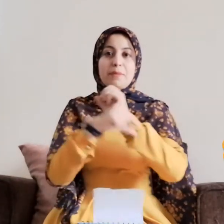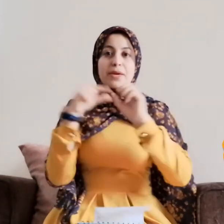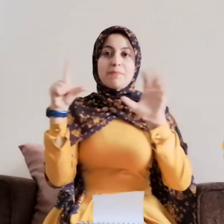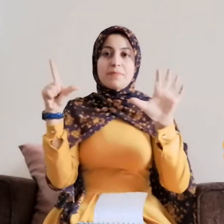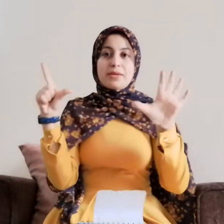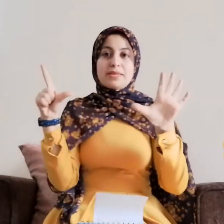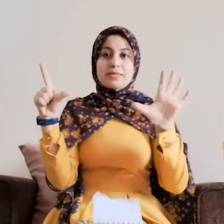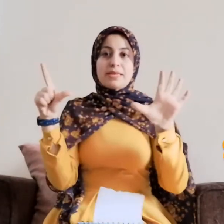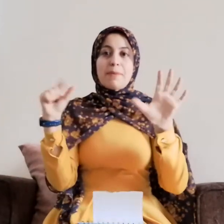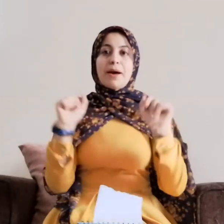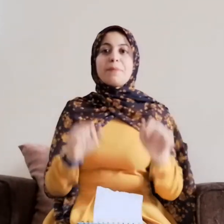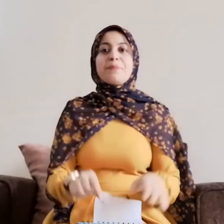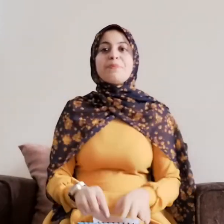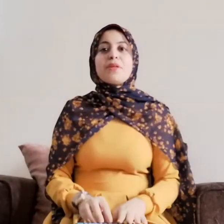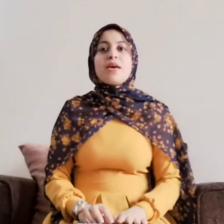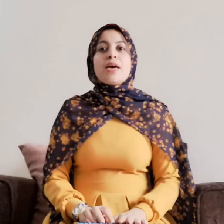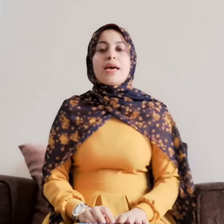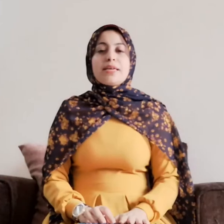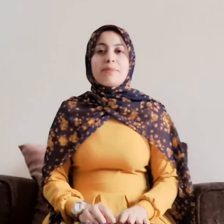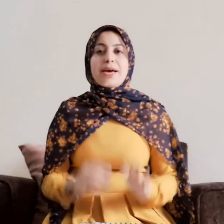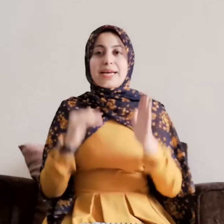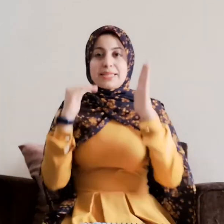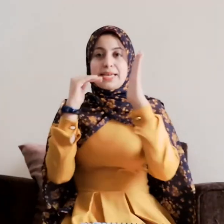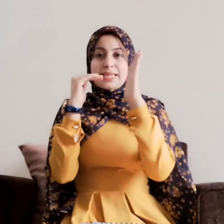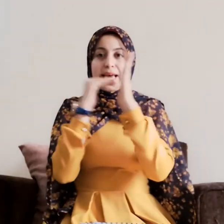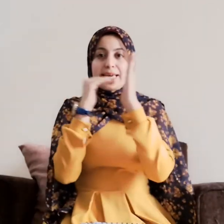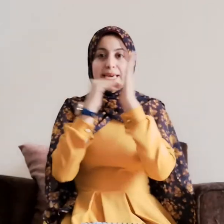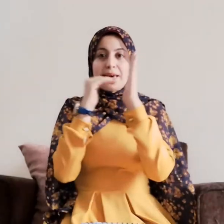تمام؟ 7، يبقى عندنا كده أيام